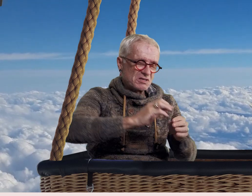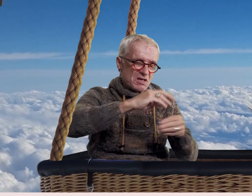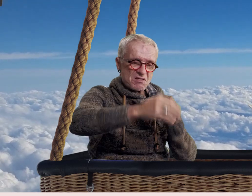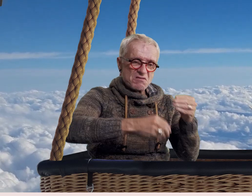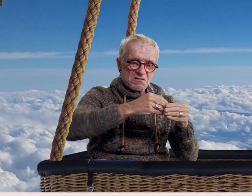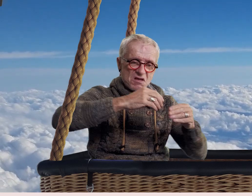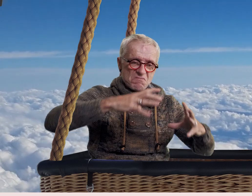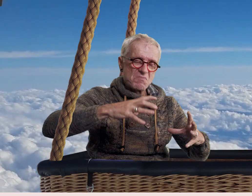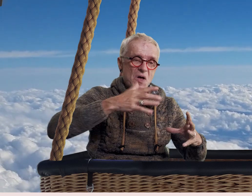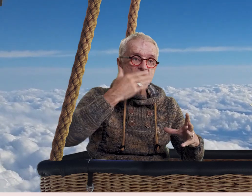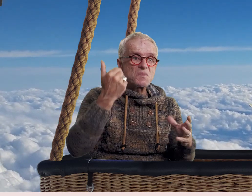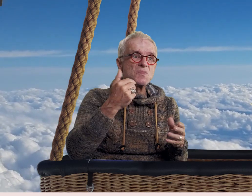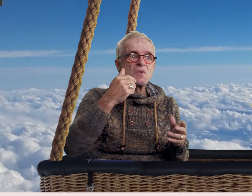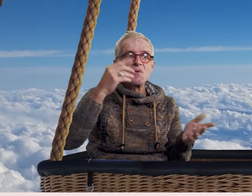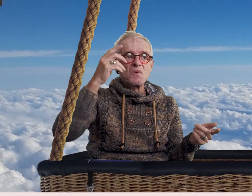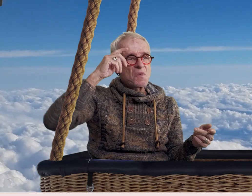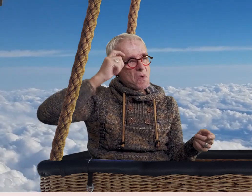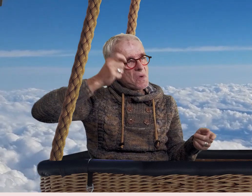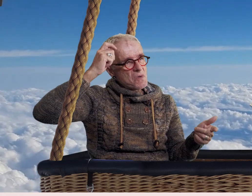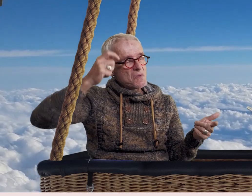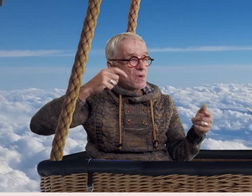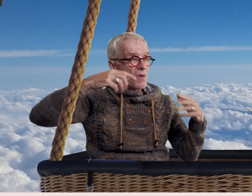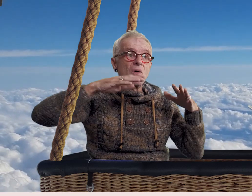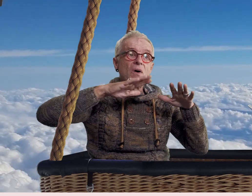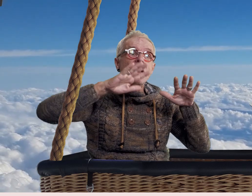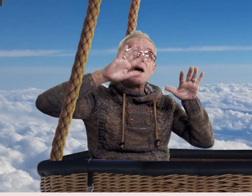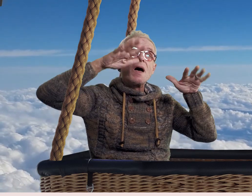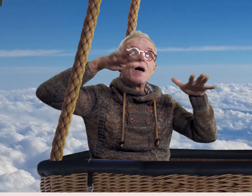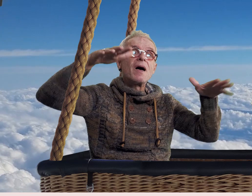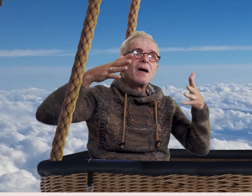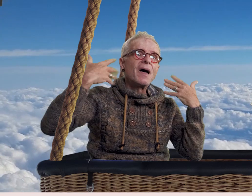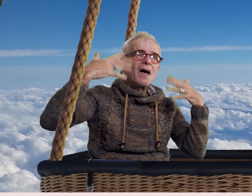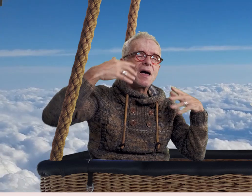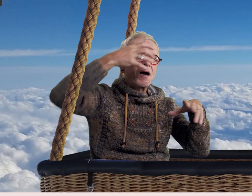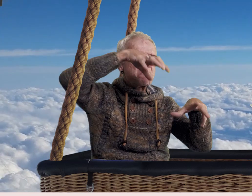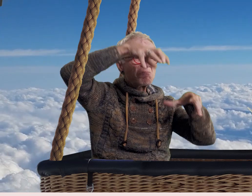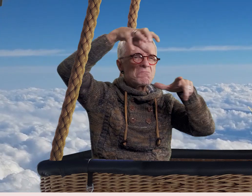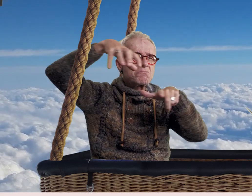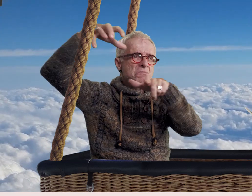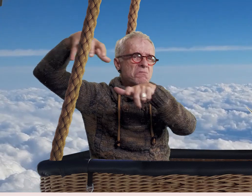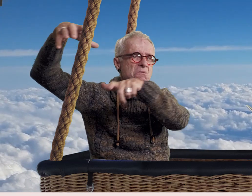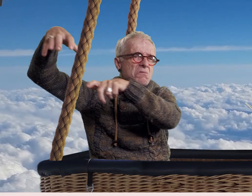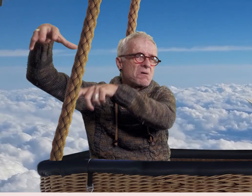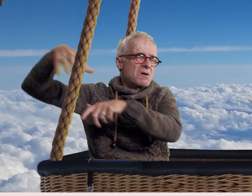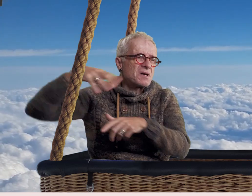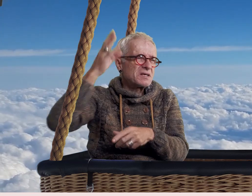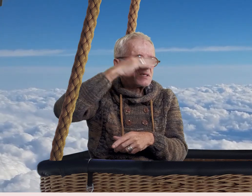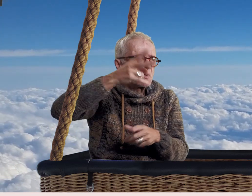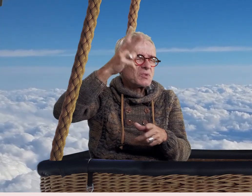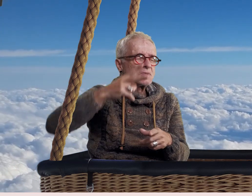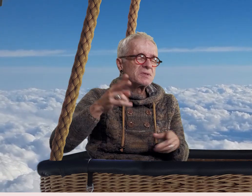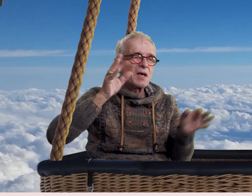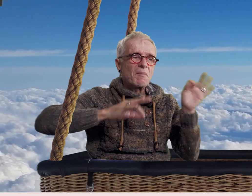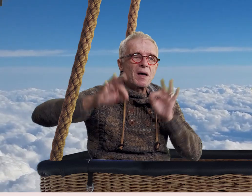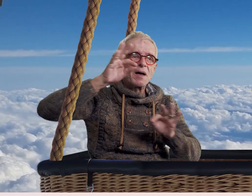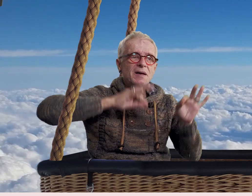point un honneur de naviguer ainsi sur les flots aériens. Les plus grands personnages ont voyagé comme nous. La marquise et